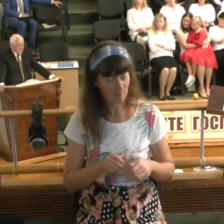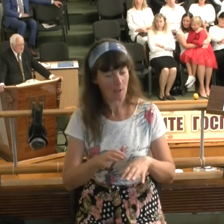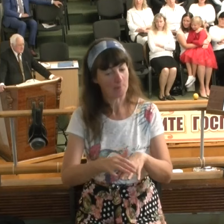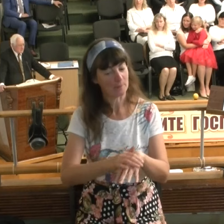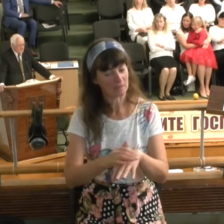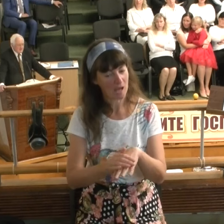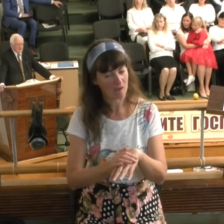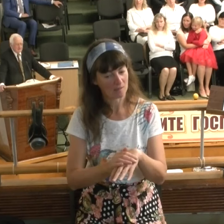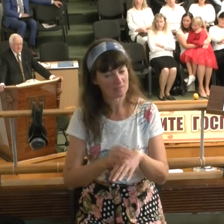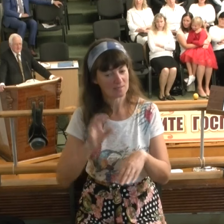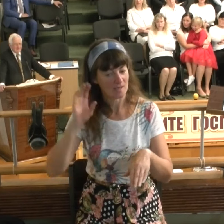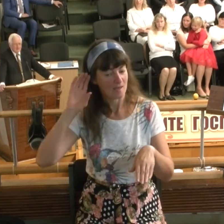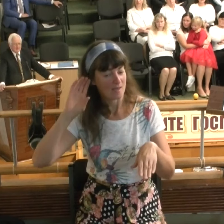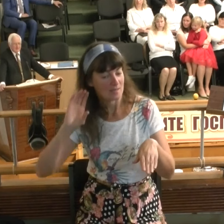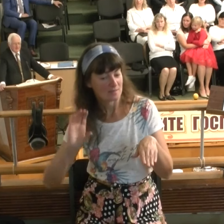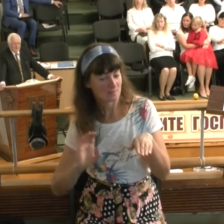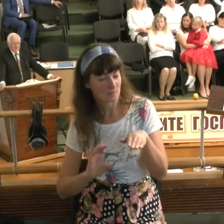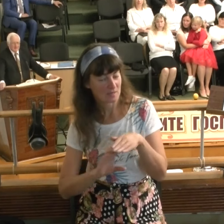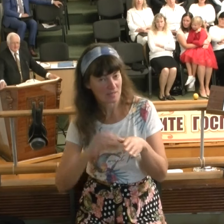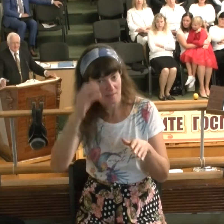благость, смиренно-мудрие,